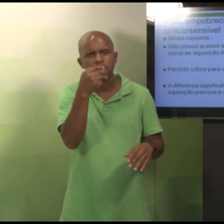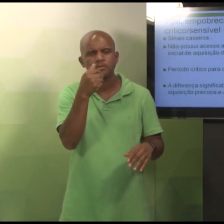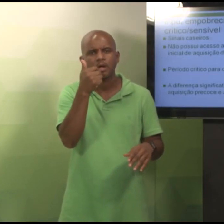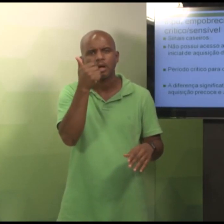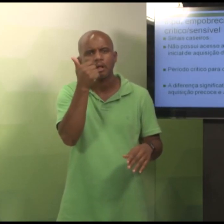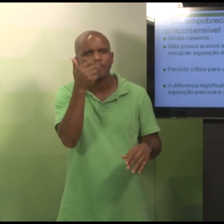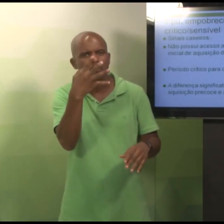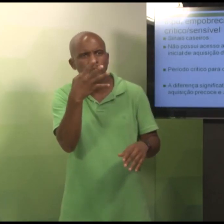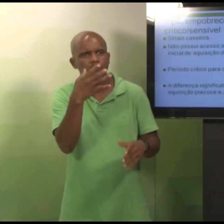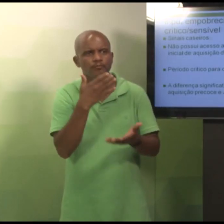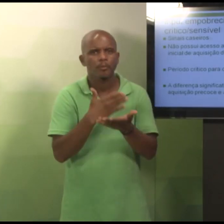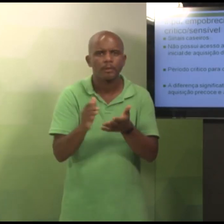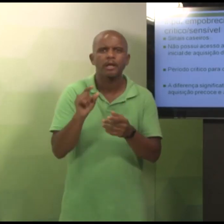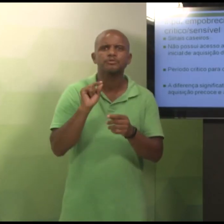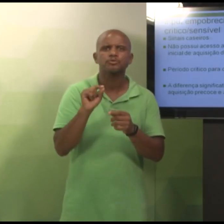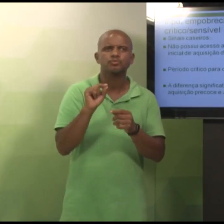os 13, 14 anos,